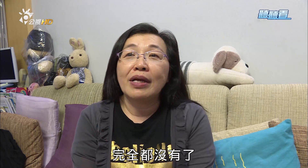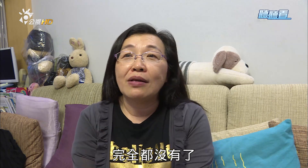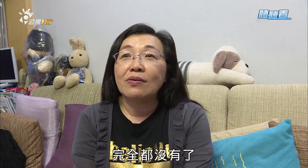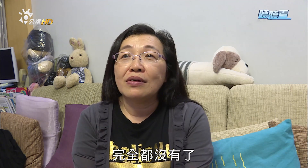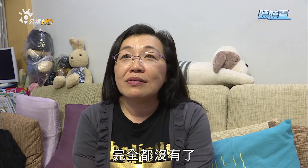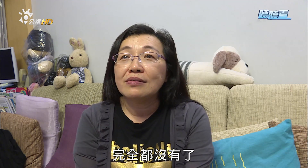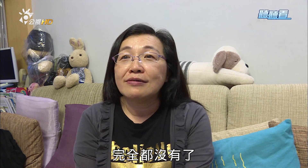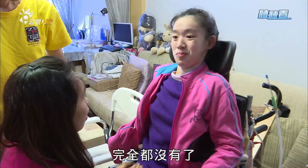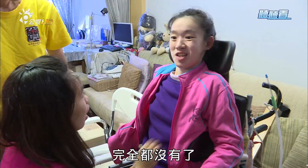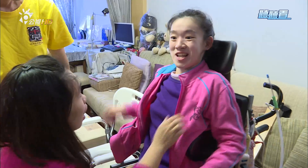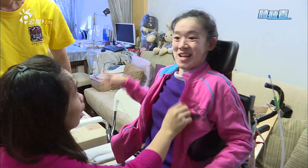没有